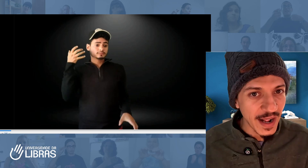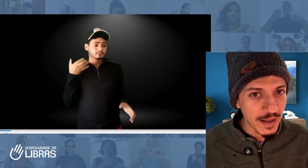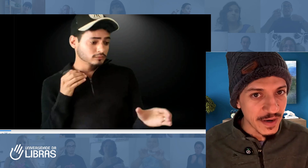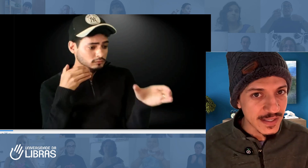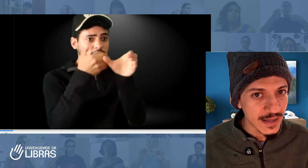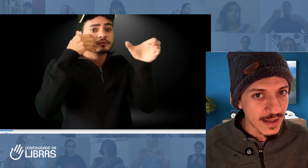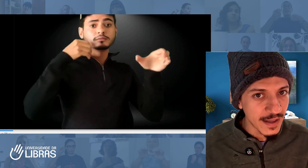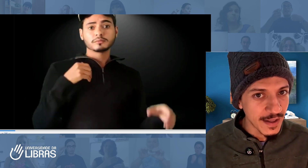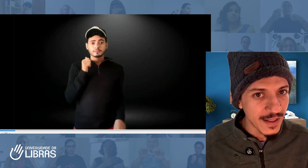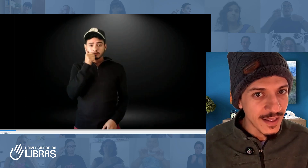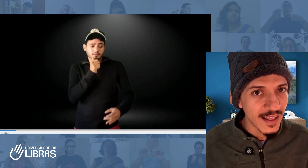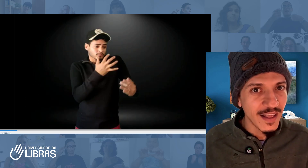Libras.